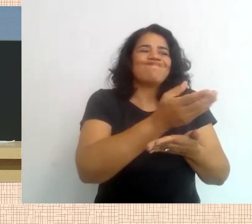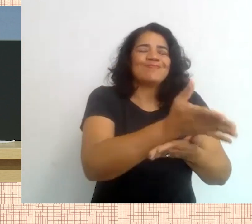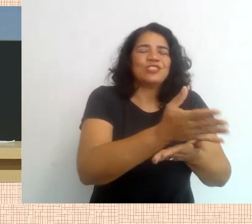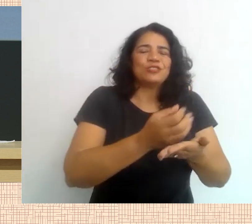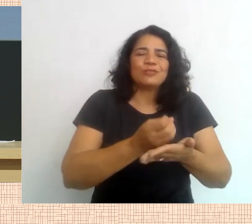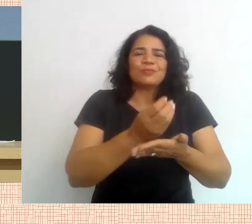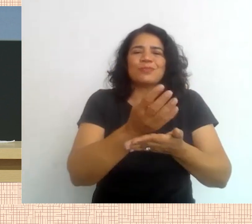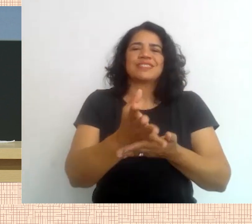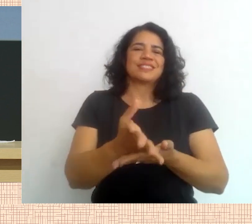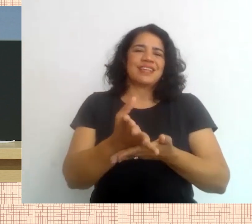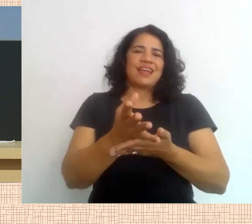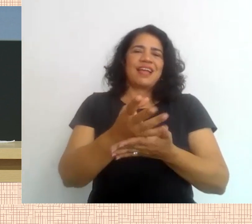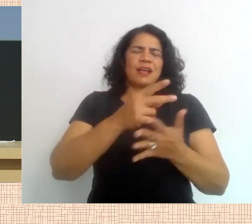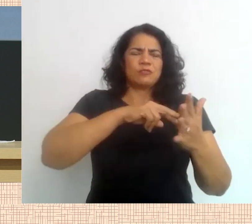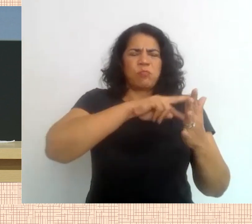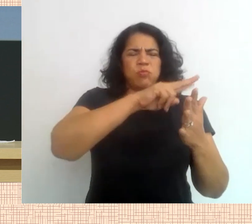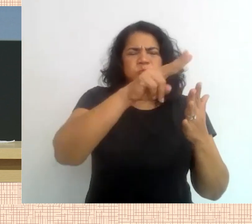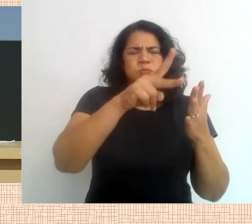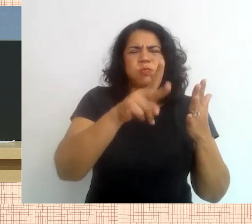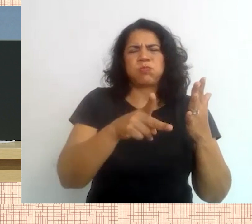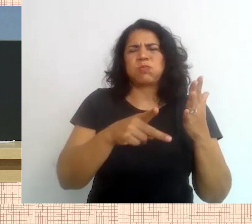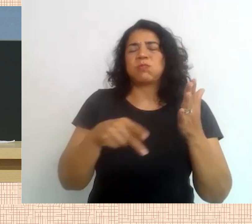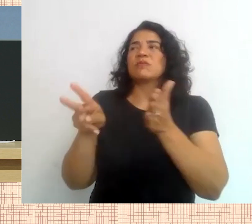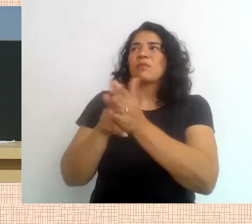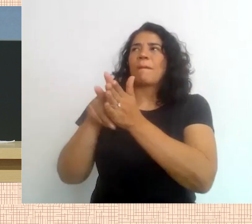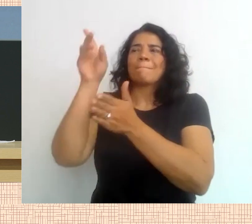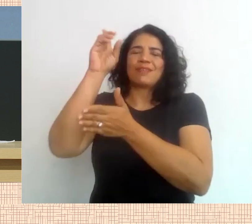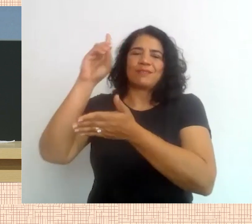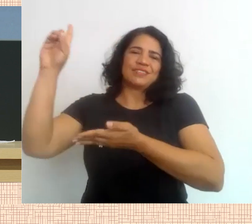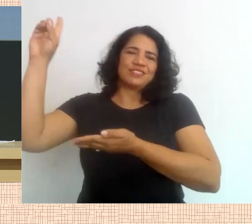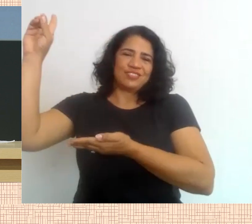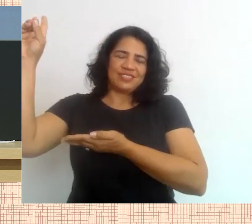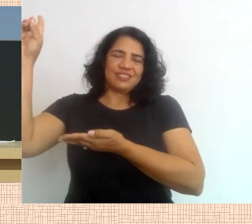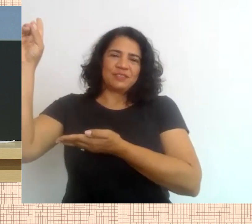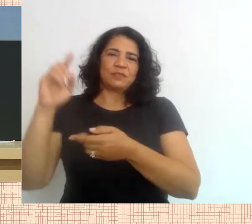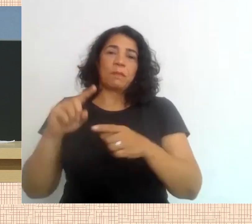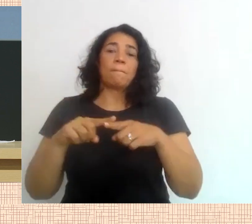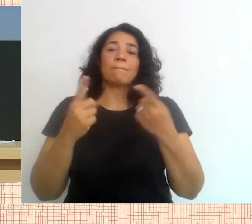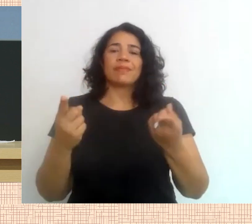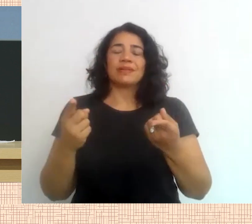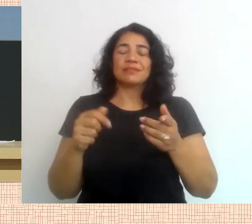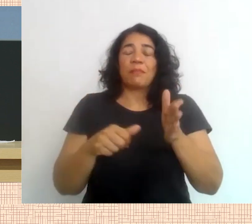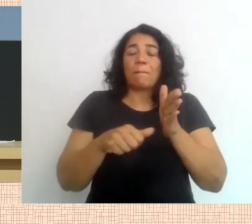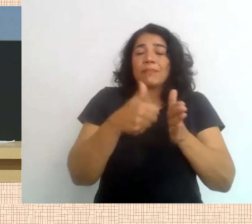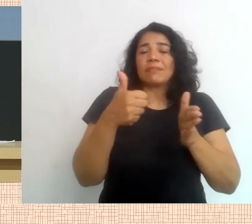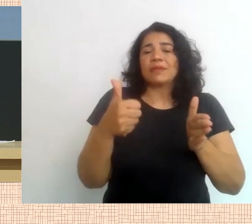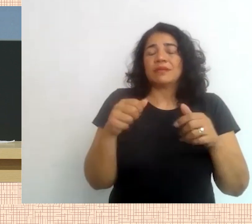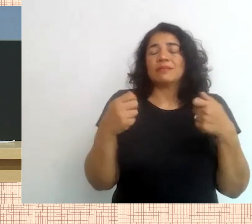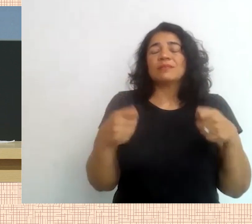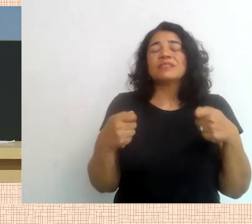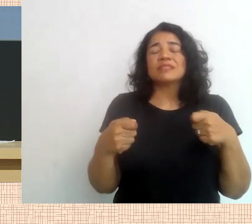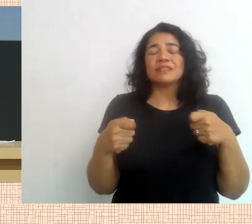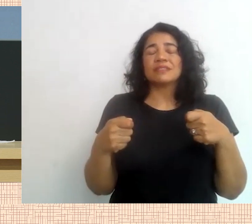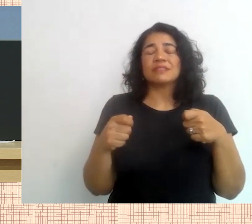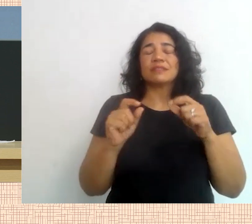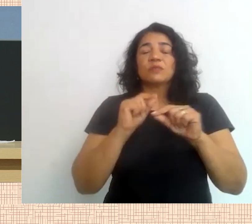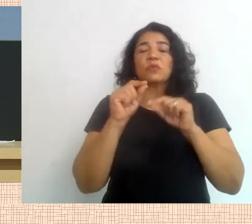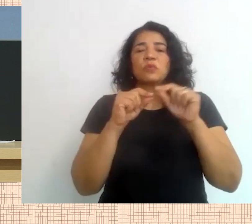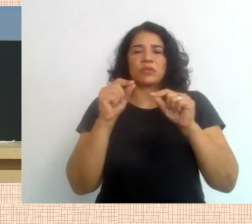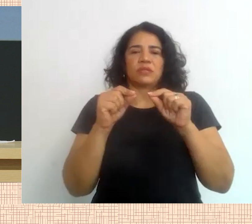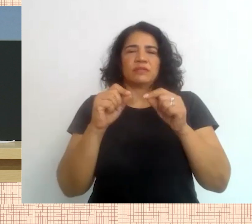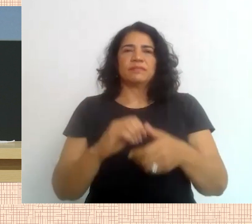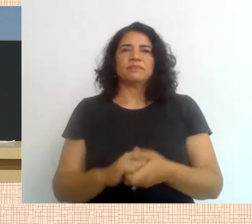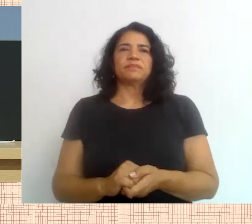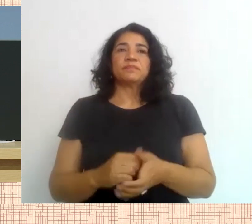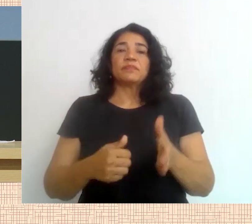precisa receber a revelação de Deus. Se Deus não lhe revelar, porque na dispensa de